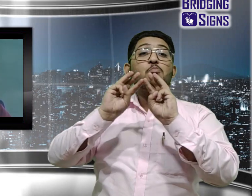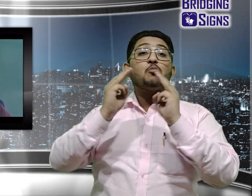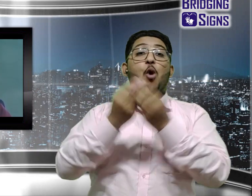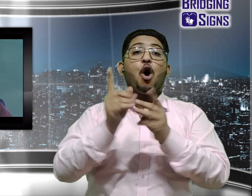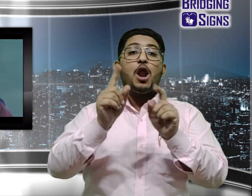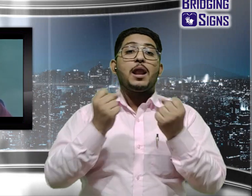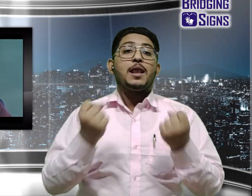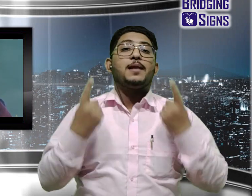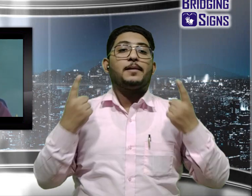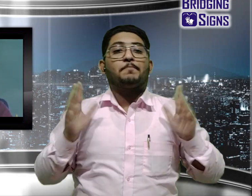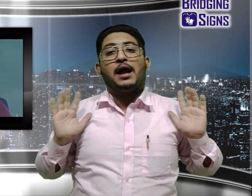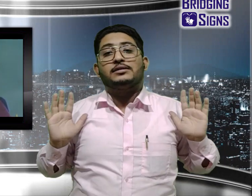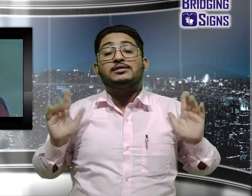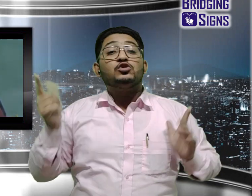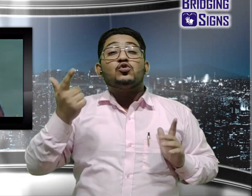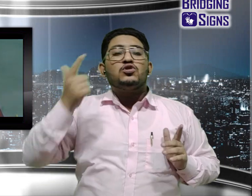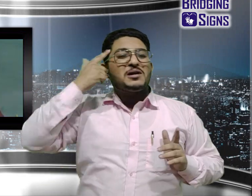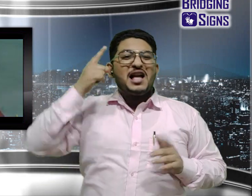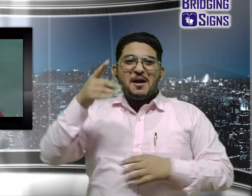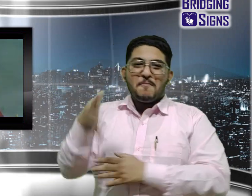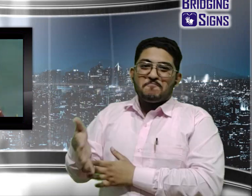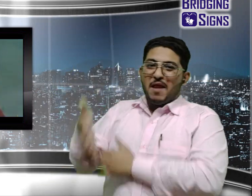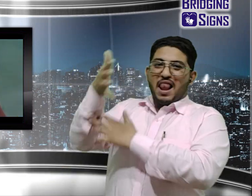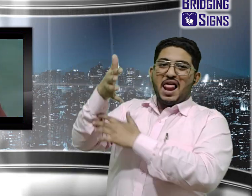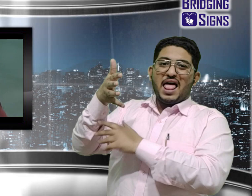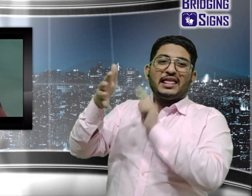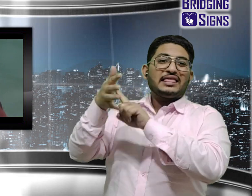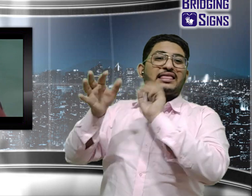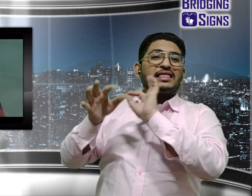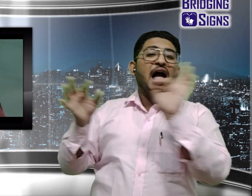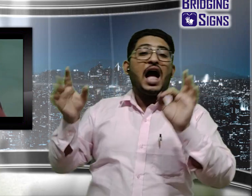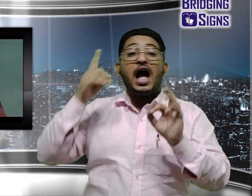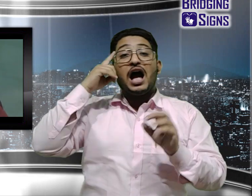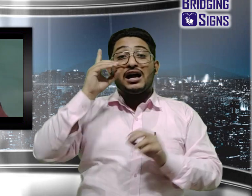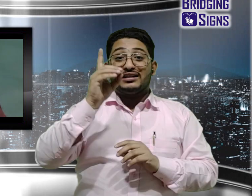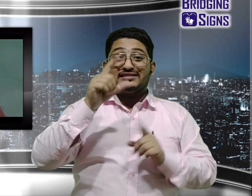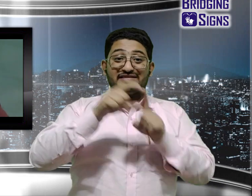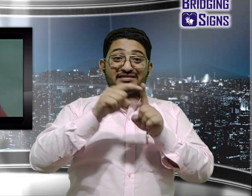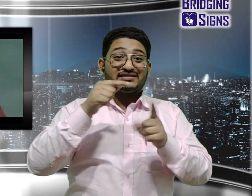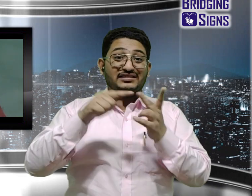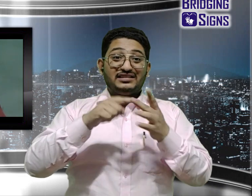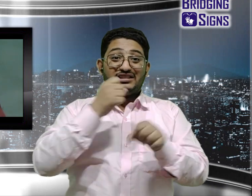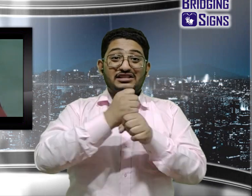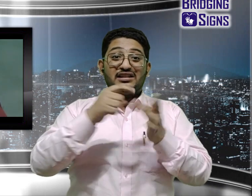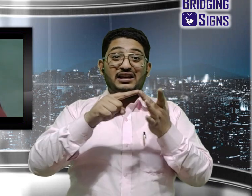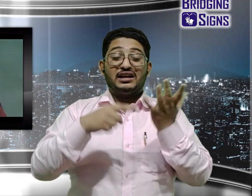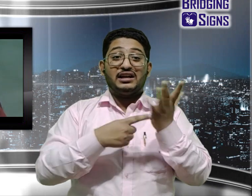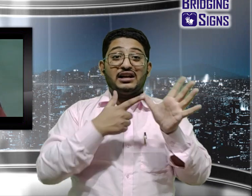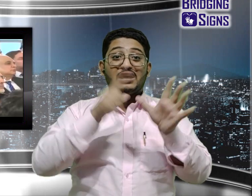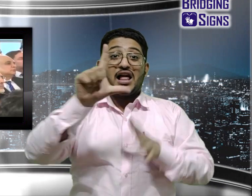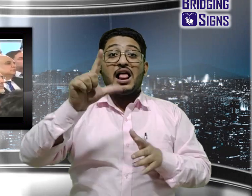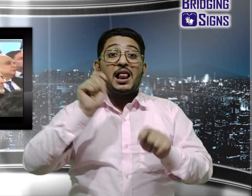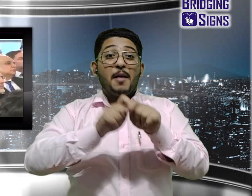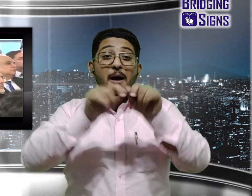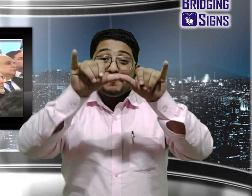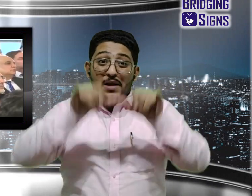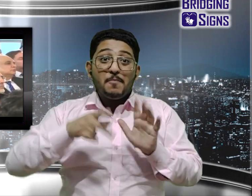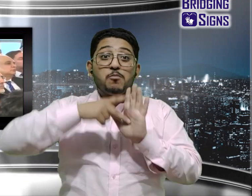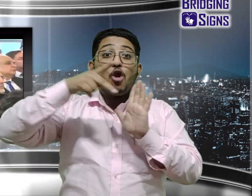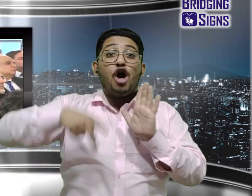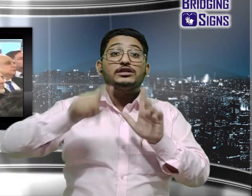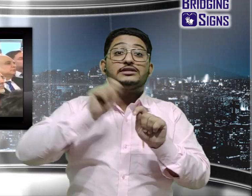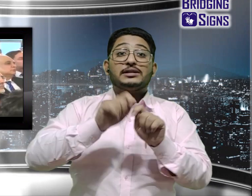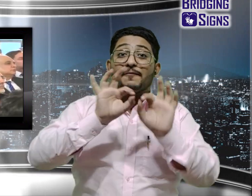है और एक बिल्डिंग ब्लॉक्स जिनको कहते हैं डिजिटल बिल्डिंग ब्लॉक्स वो बनाने हैं, और पॉलिसीज ऐसी बनानी है